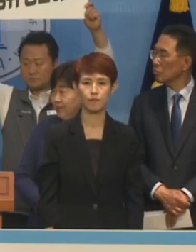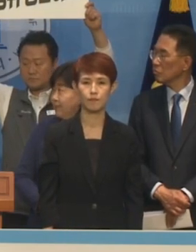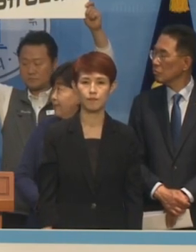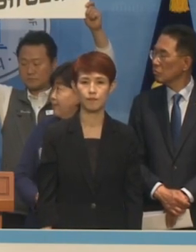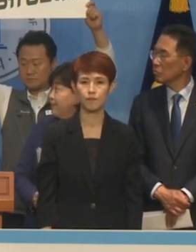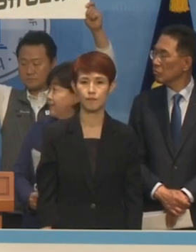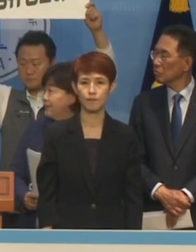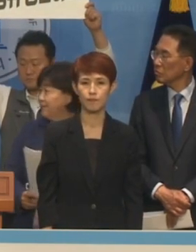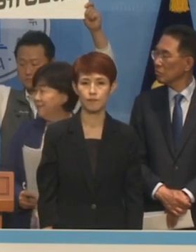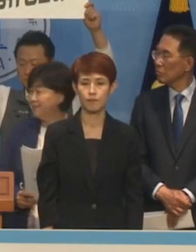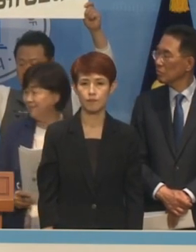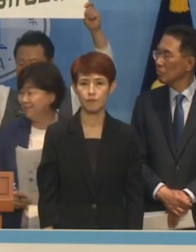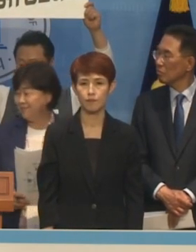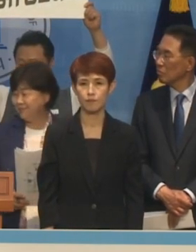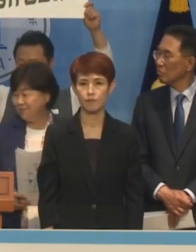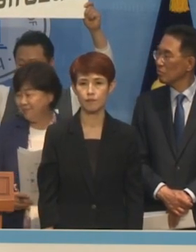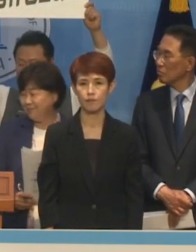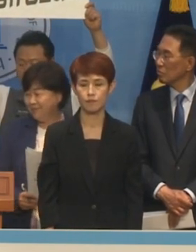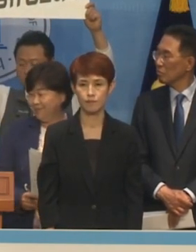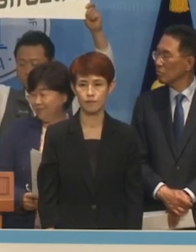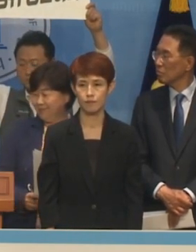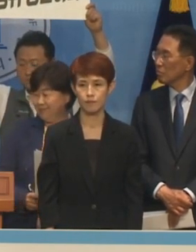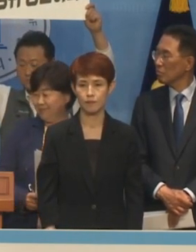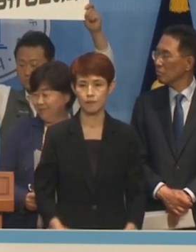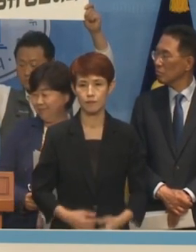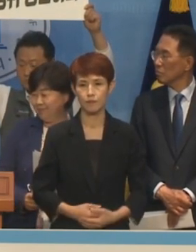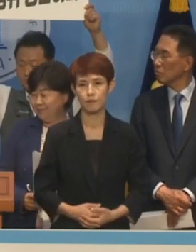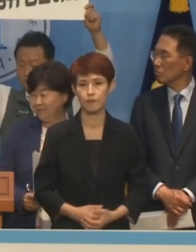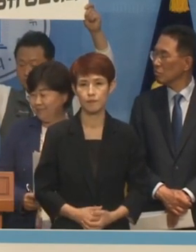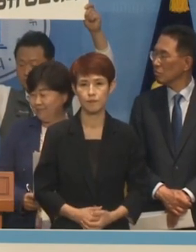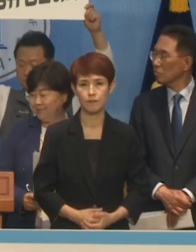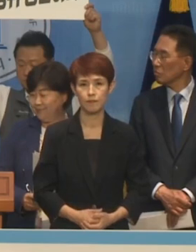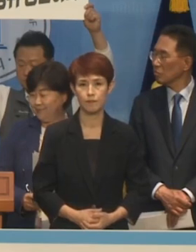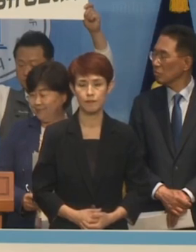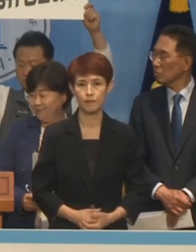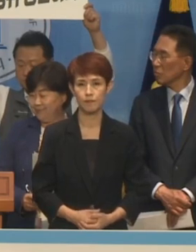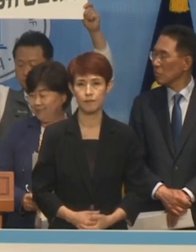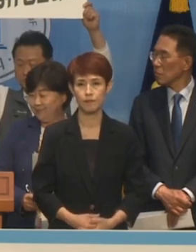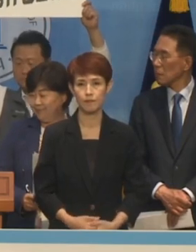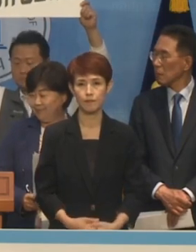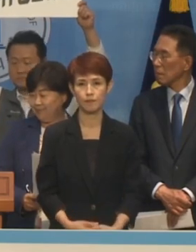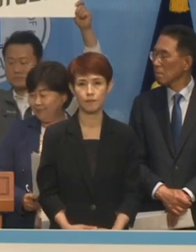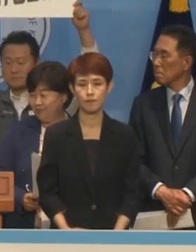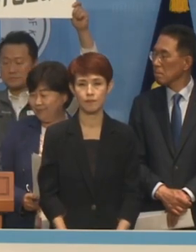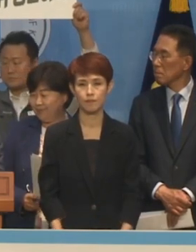제가 따로 그런 얘기를 못 들었어요. 그럼 이거를